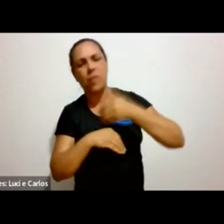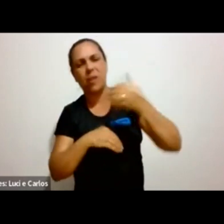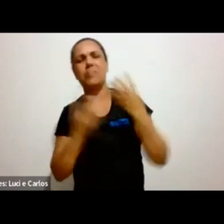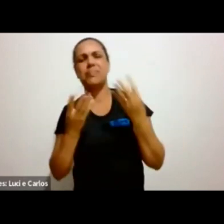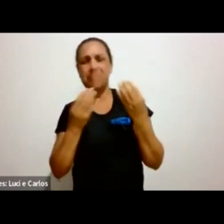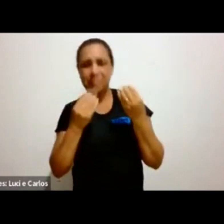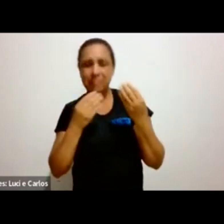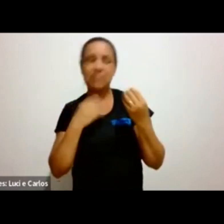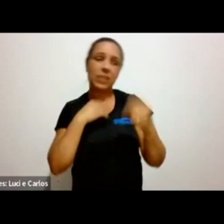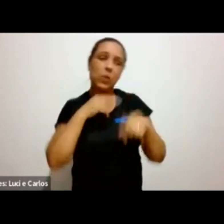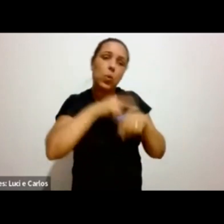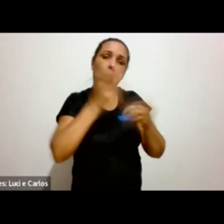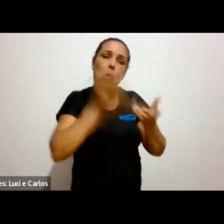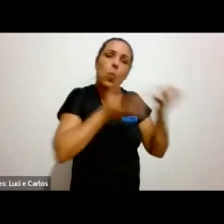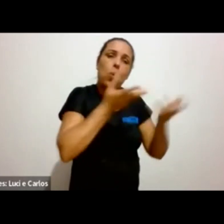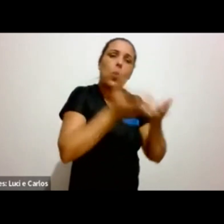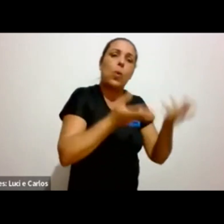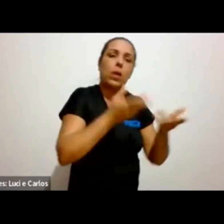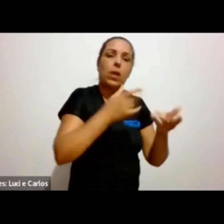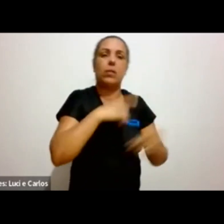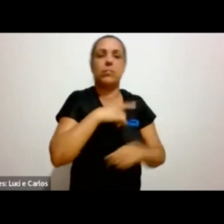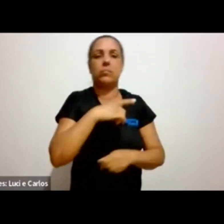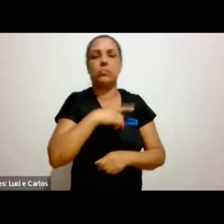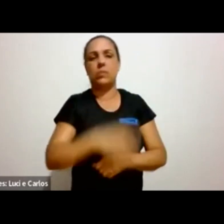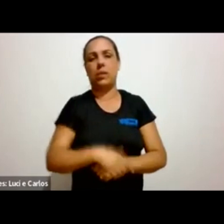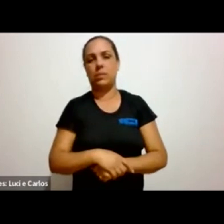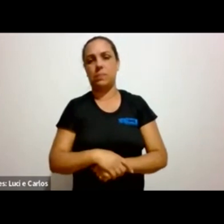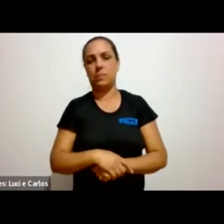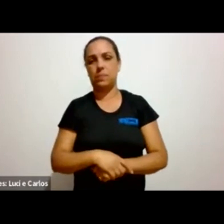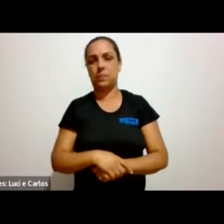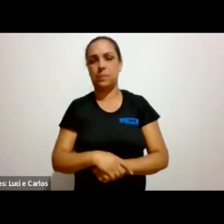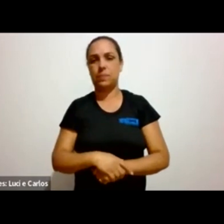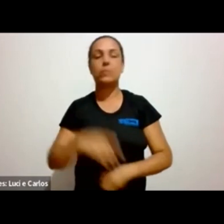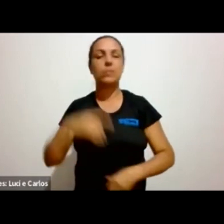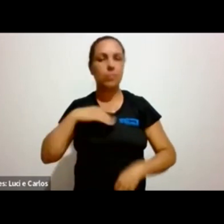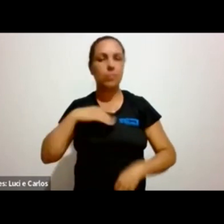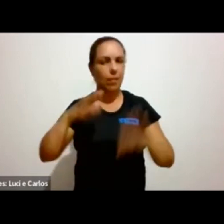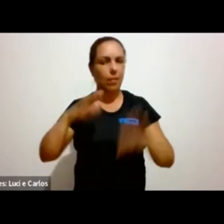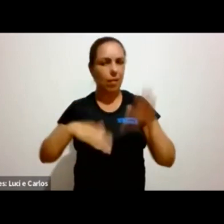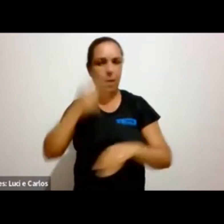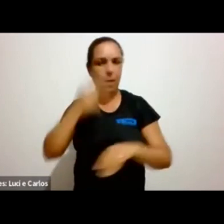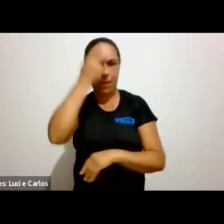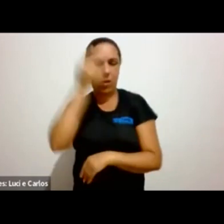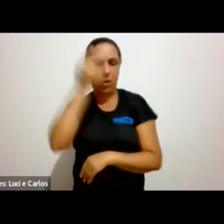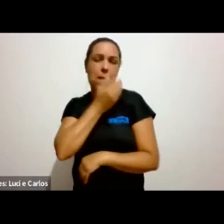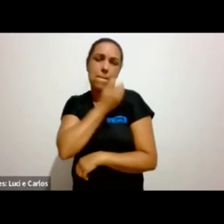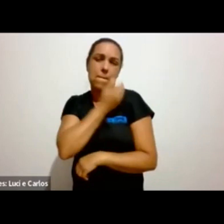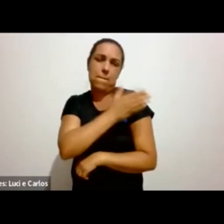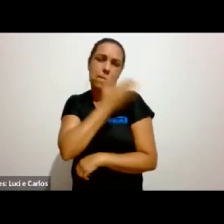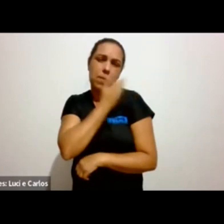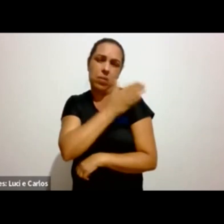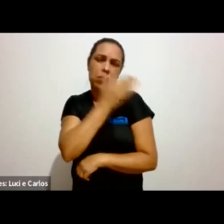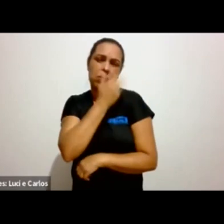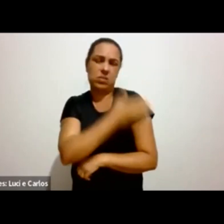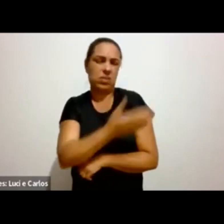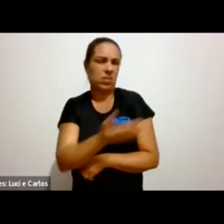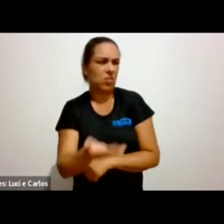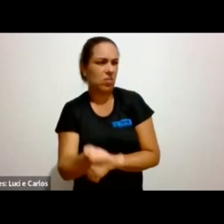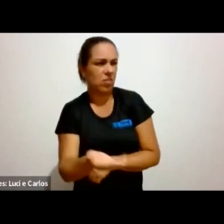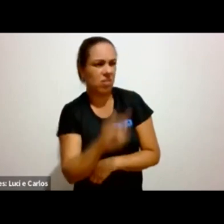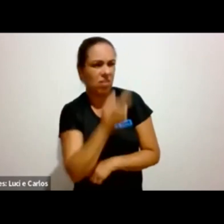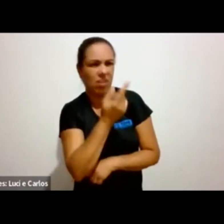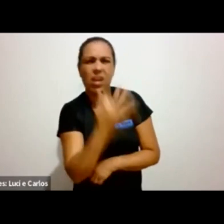a fibromialgia sabe o que é isso. Sabe aquele preconceito assim, puxa, mas você sempre está com dor?